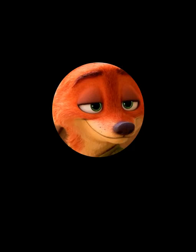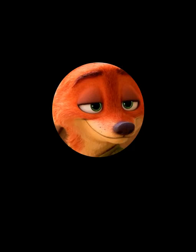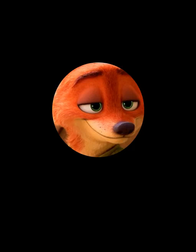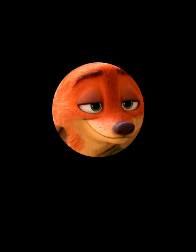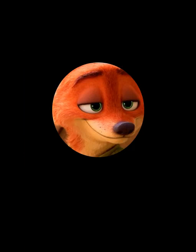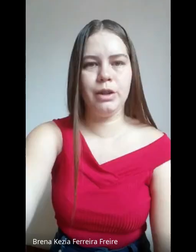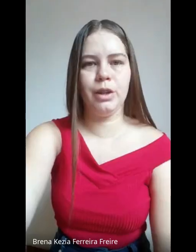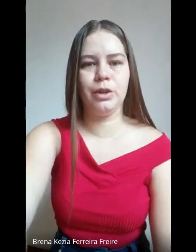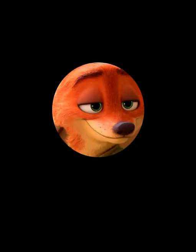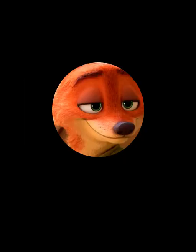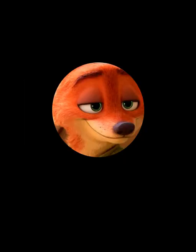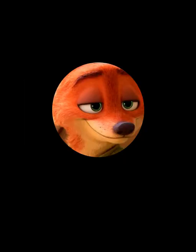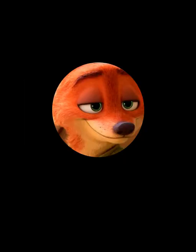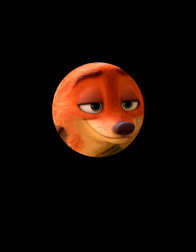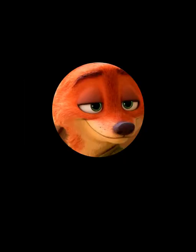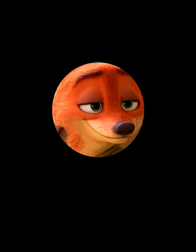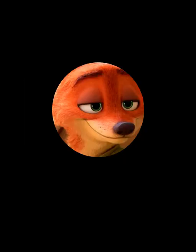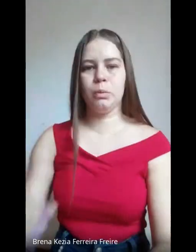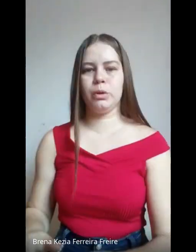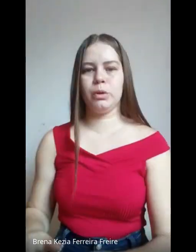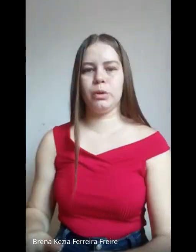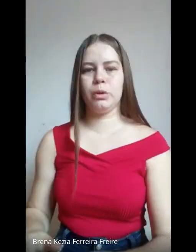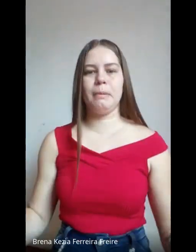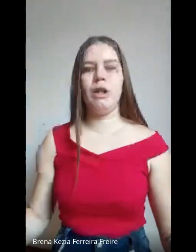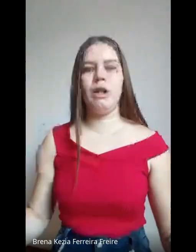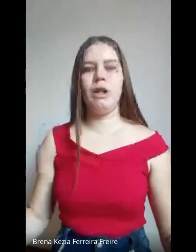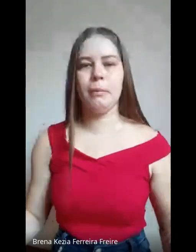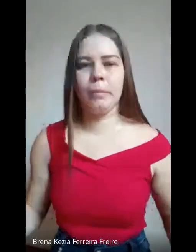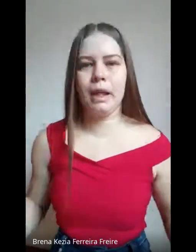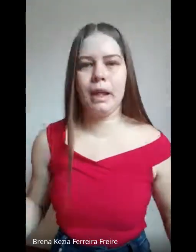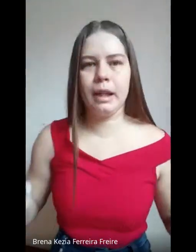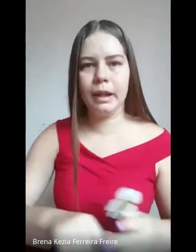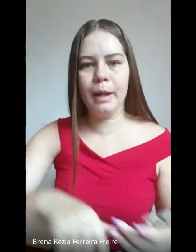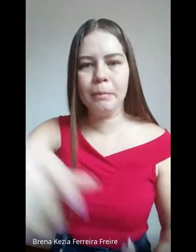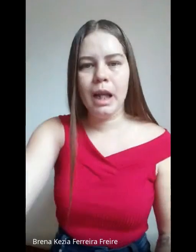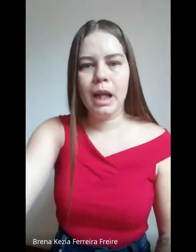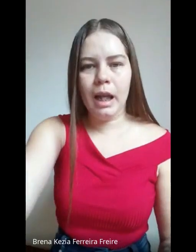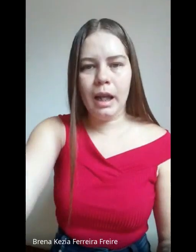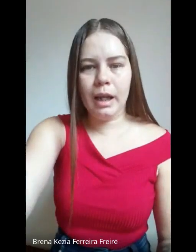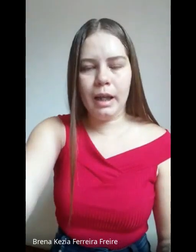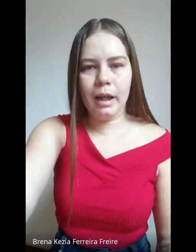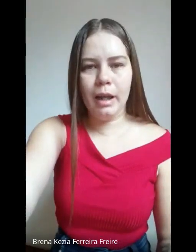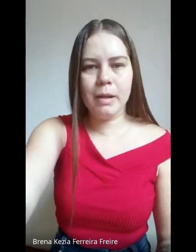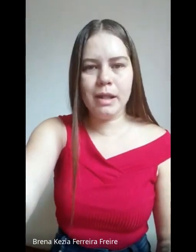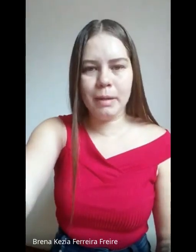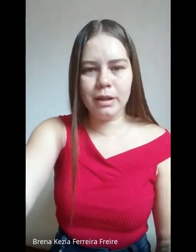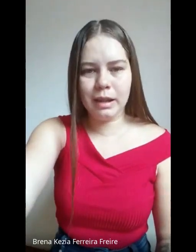Muito bem, gente. Pronto, todo mundo leu essa resposta, né? Quem queria ler. Eu prestei